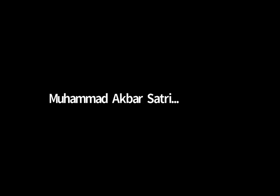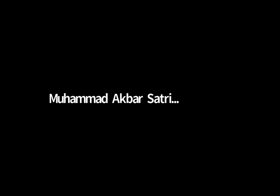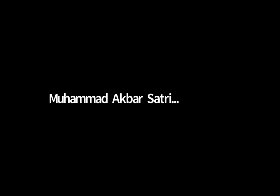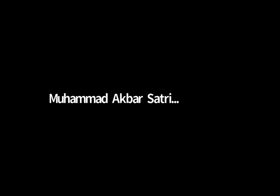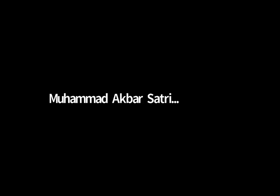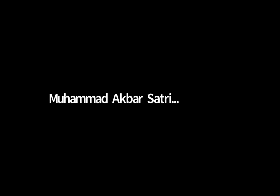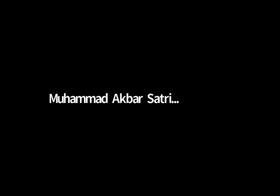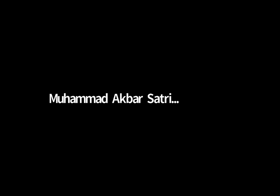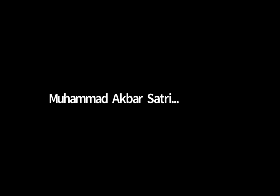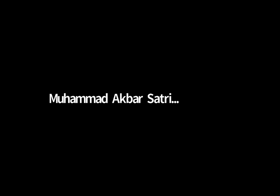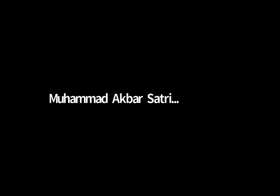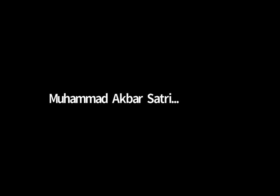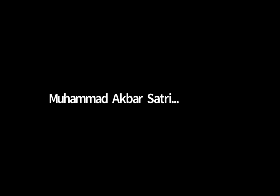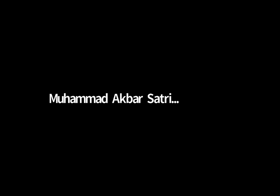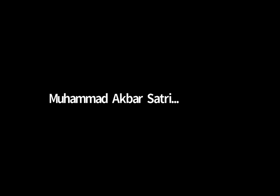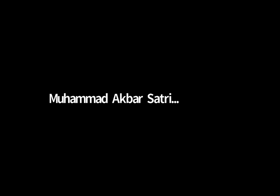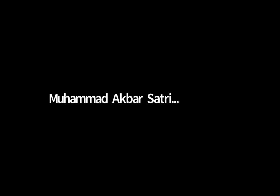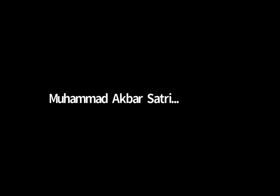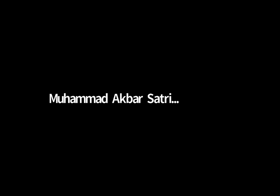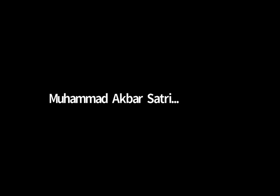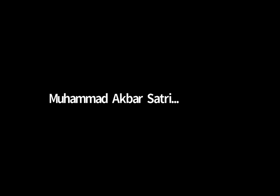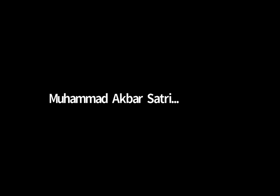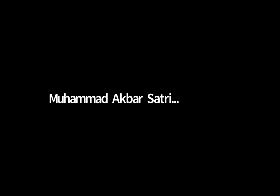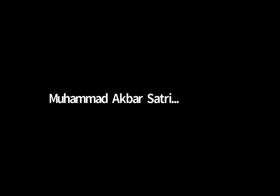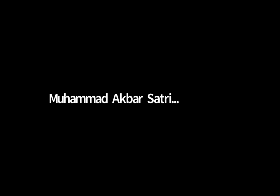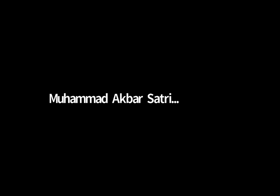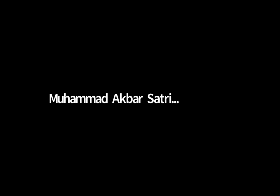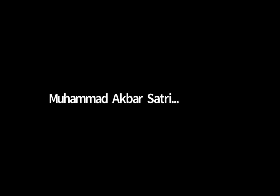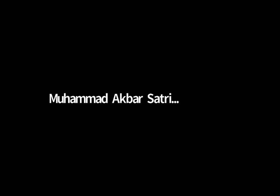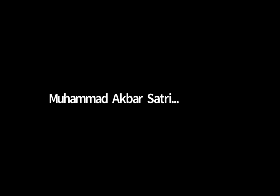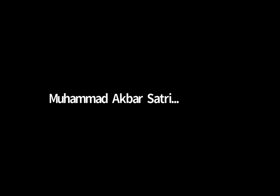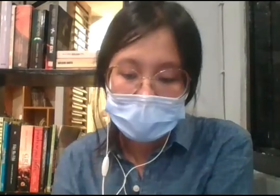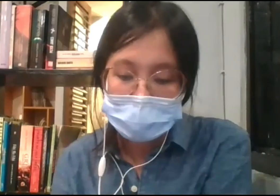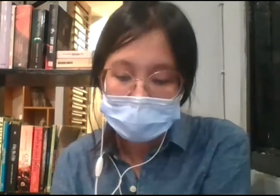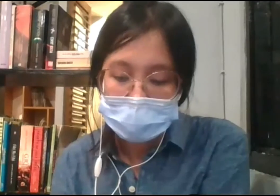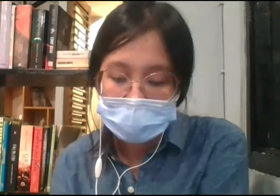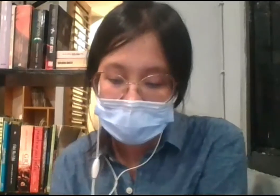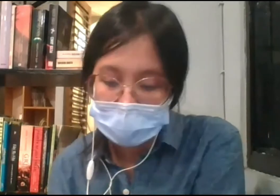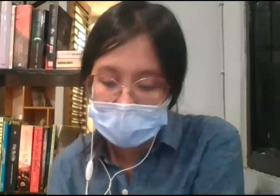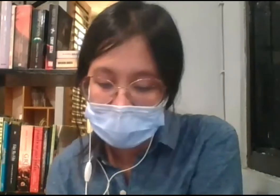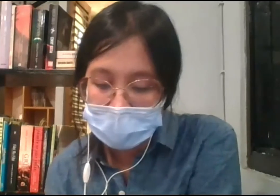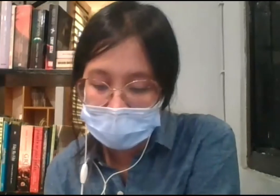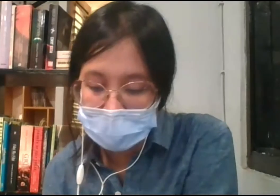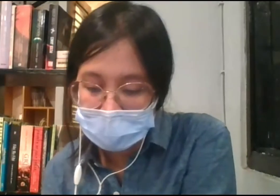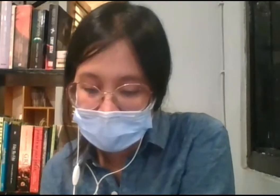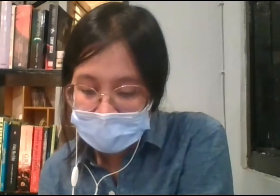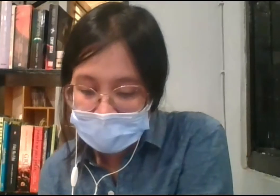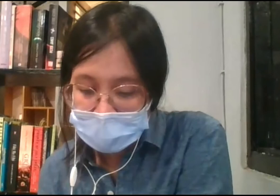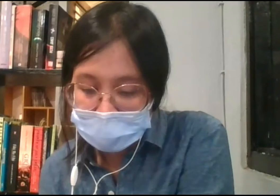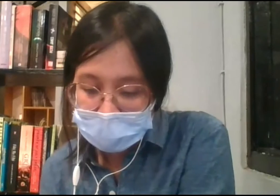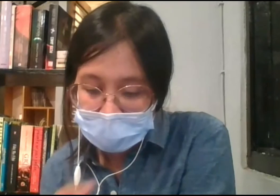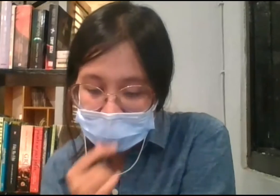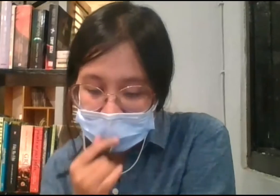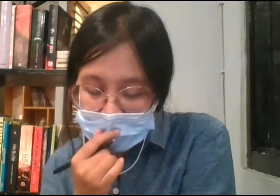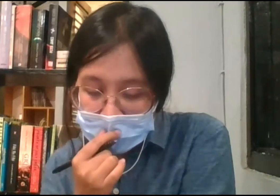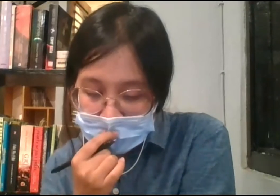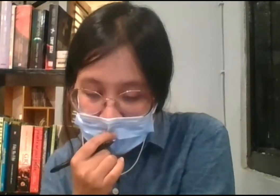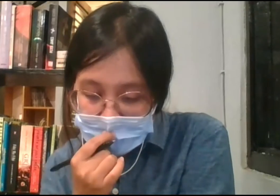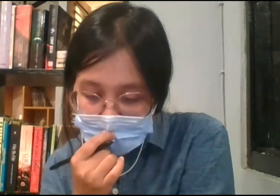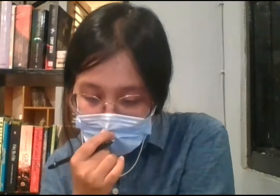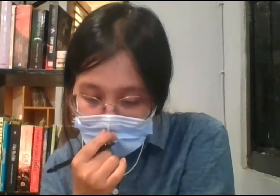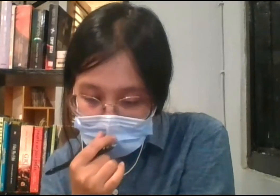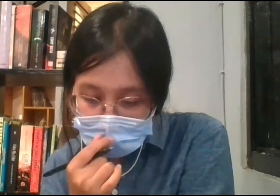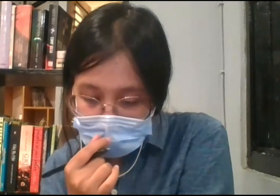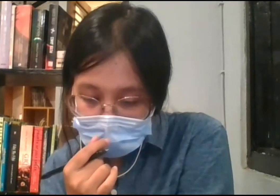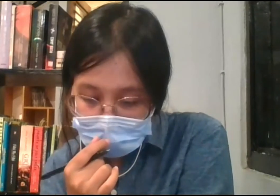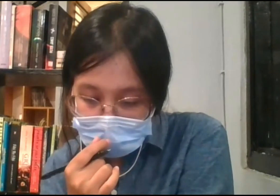gitu? Nah itu Mbak, terima kasih. Assalamualaikum warahmatullahi wabarakatuh. Salam Mas Akbar.